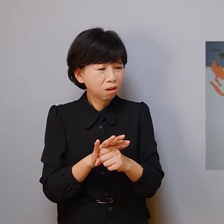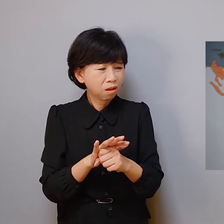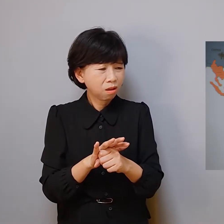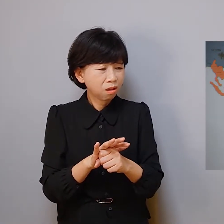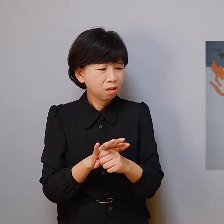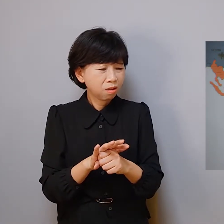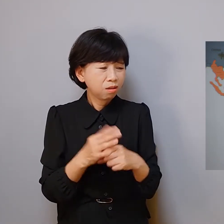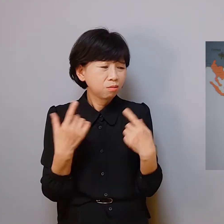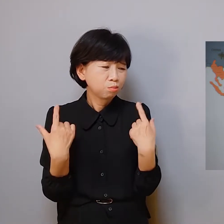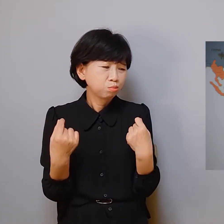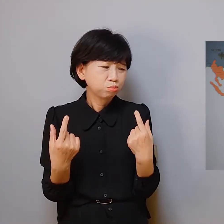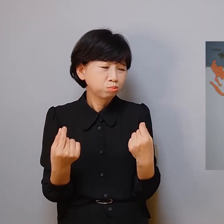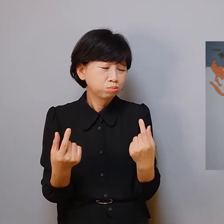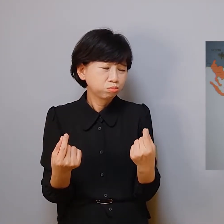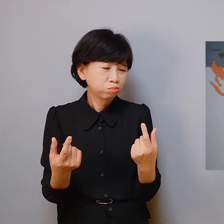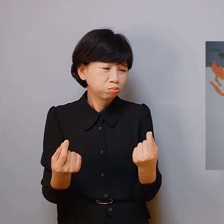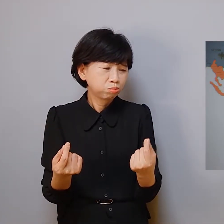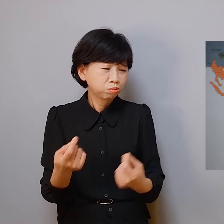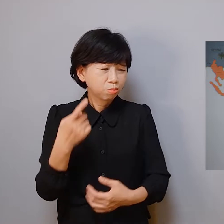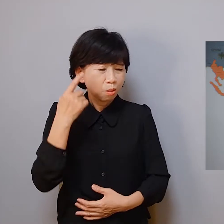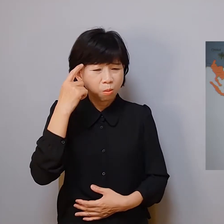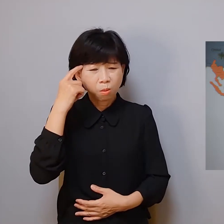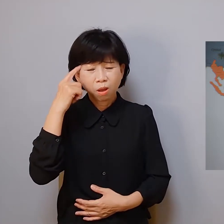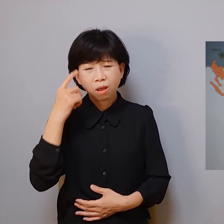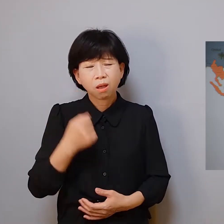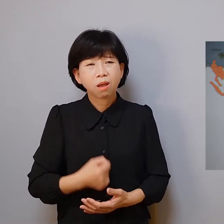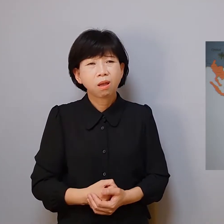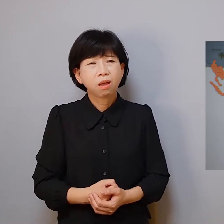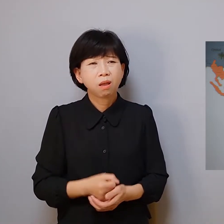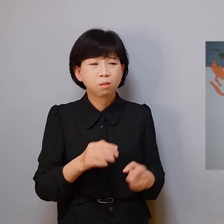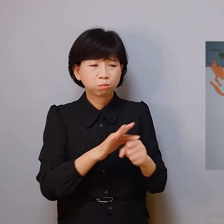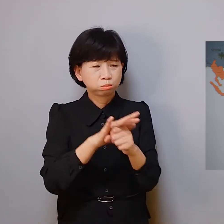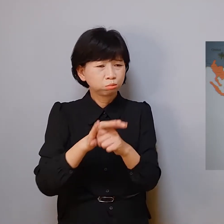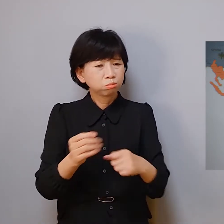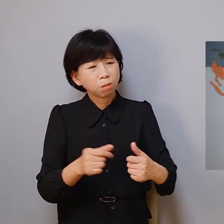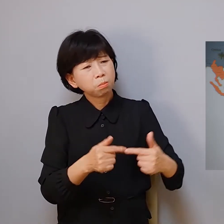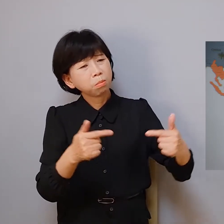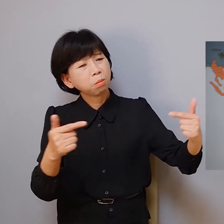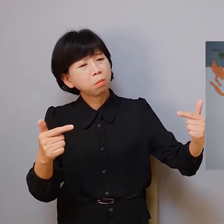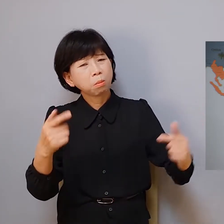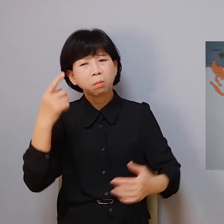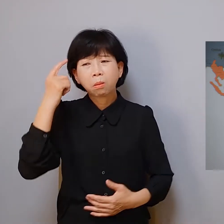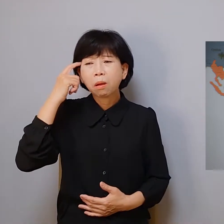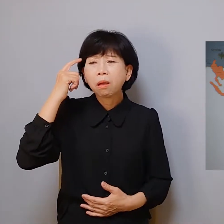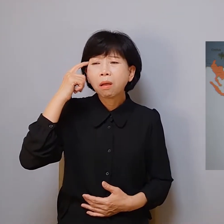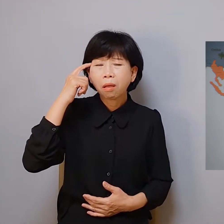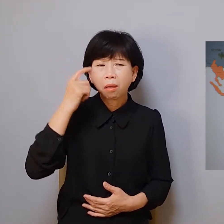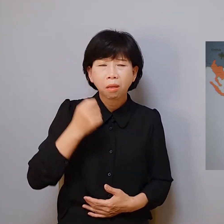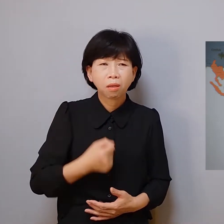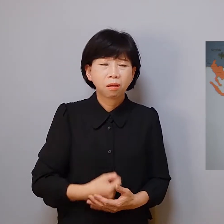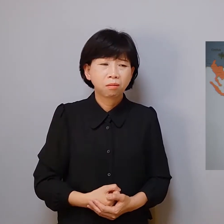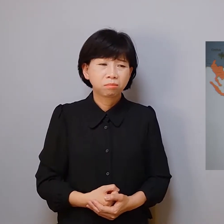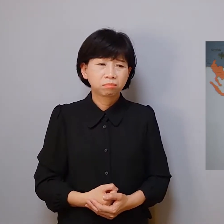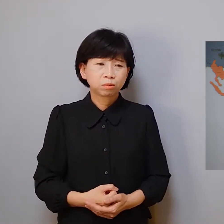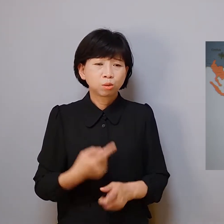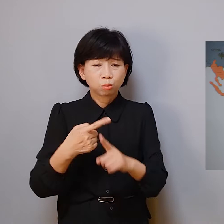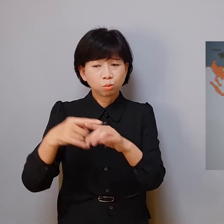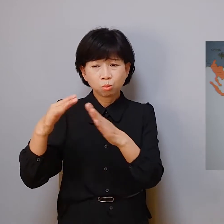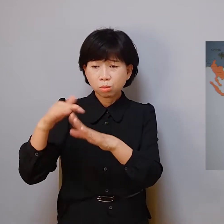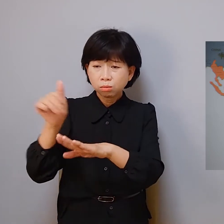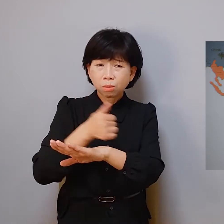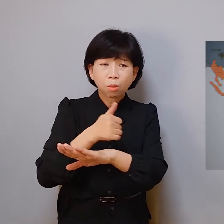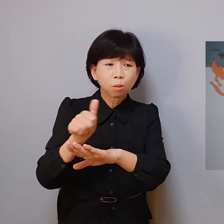안 없어지냐고, 왜 더 기승을 부리냐고 우리에게 이야기를 합니다.